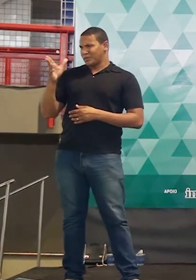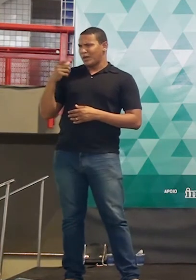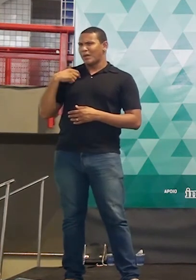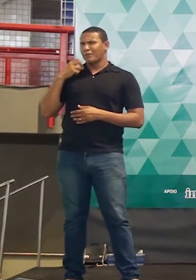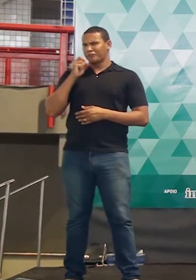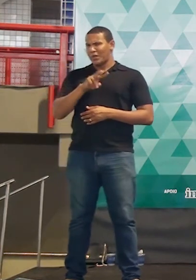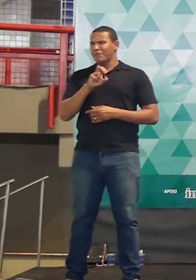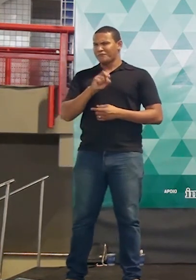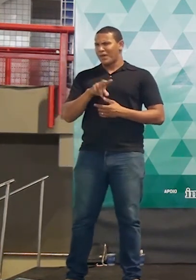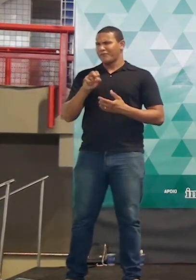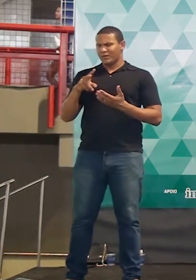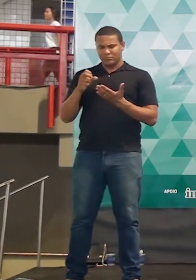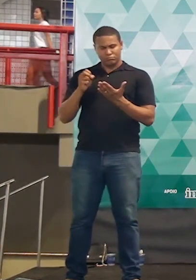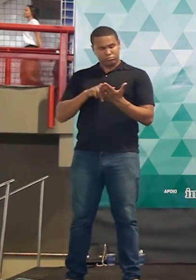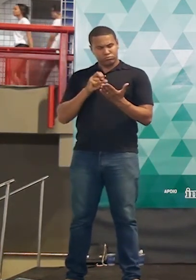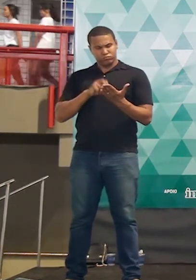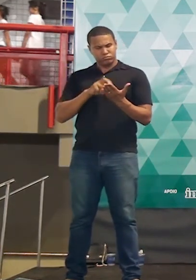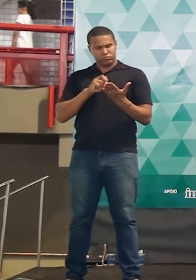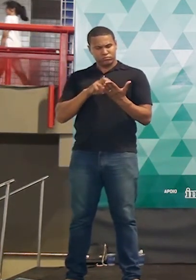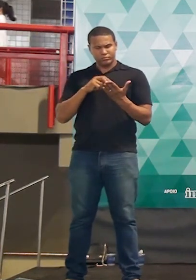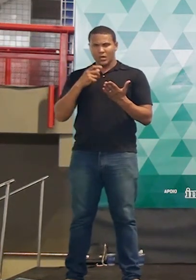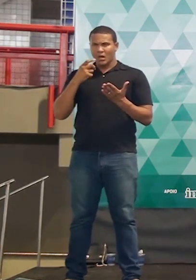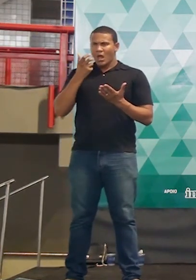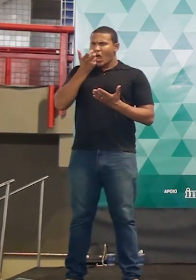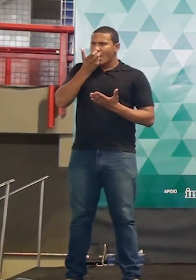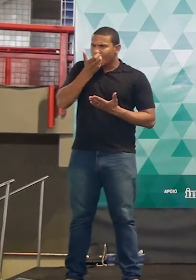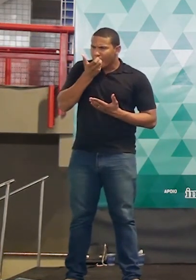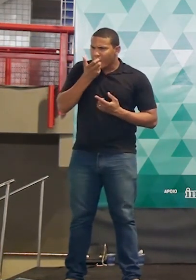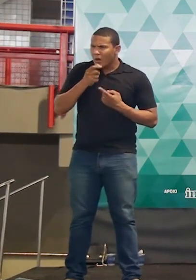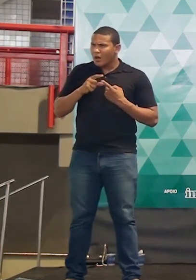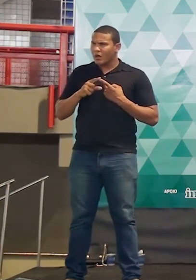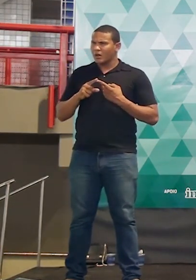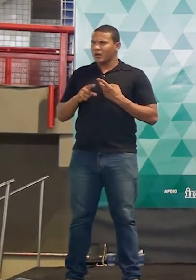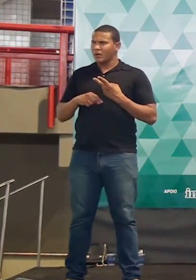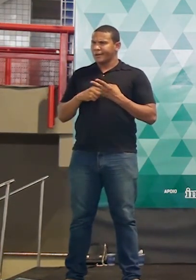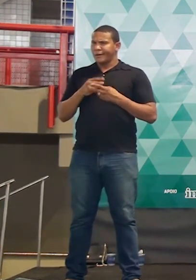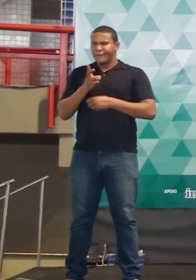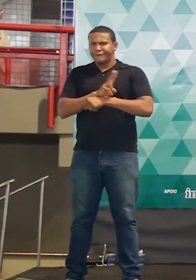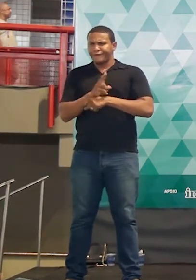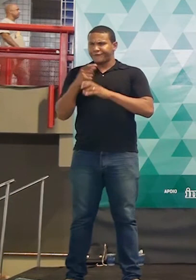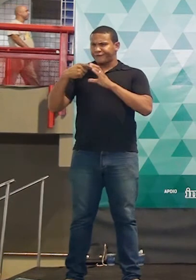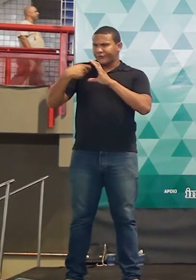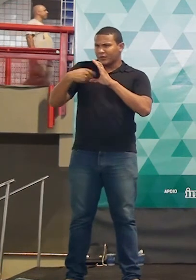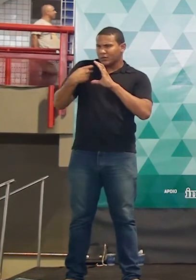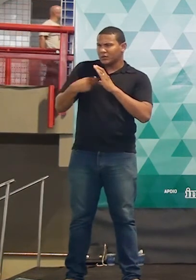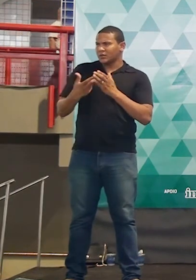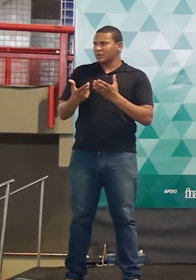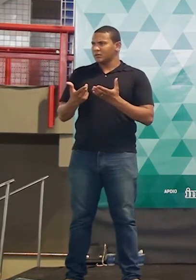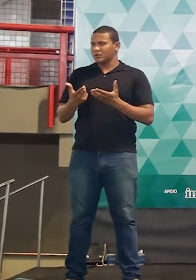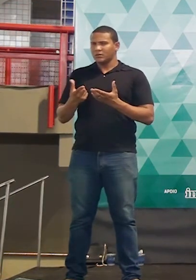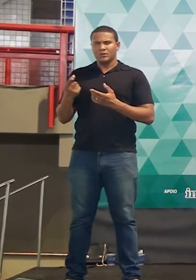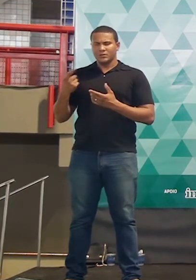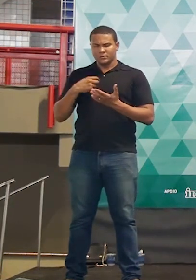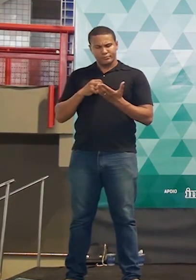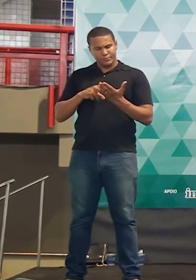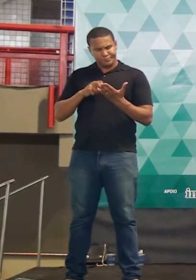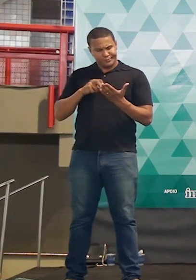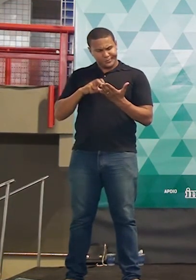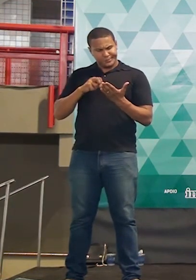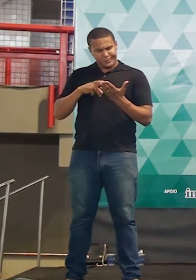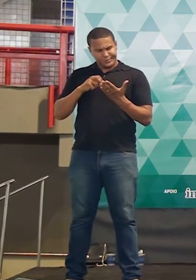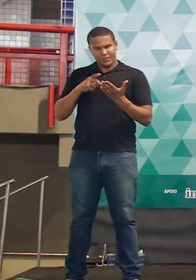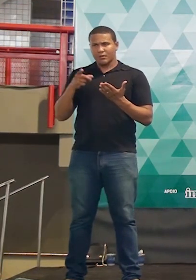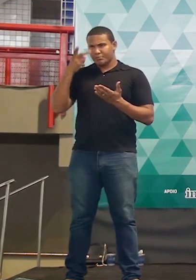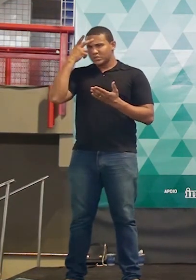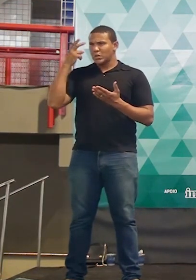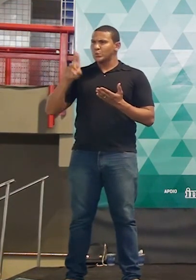de mensagens, de áudios, de vídeos, de coisas mentirosas que as pessoas se utilizam